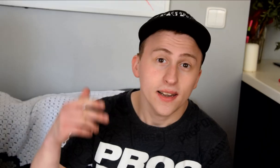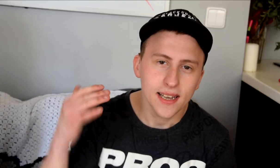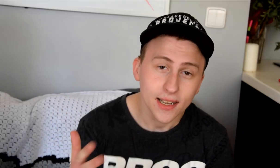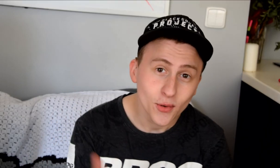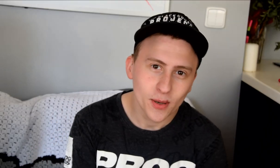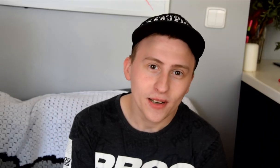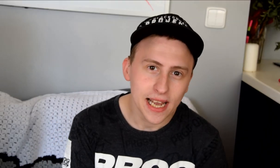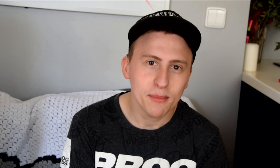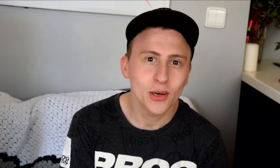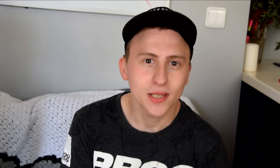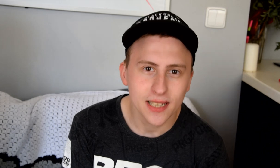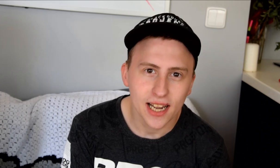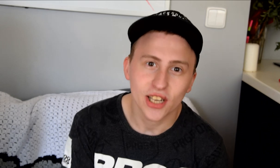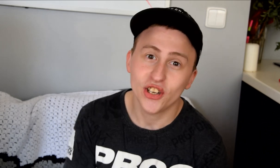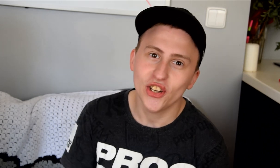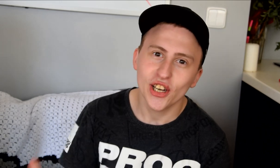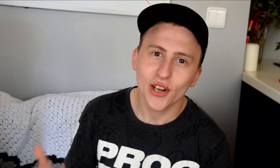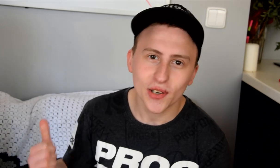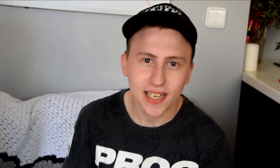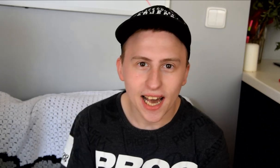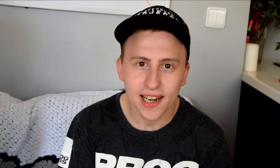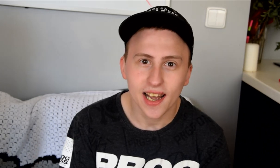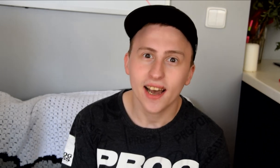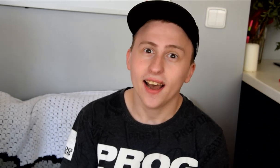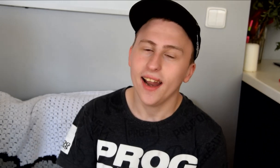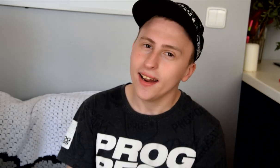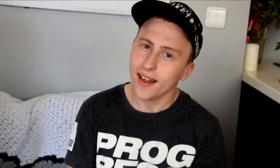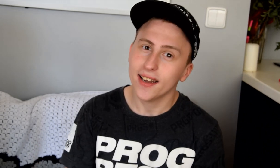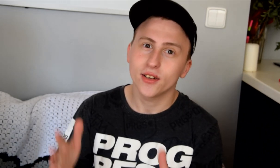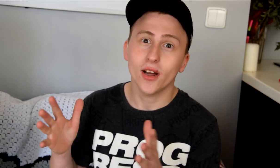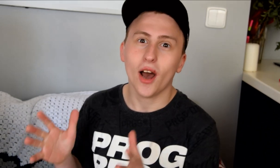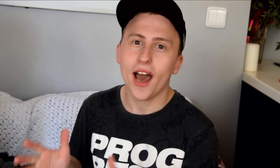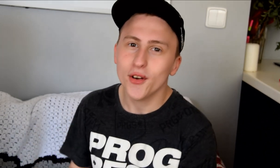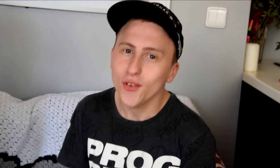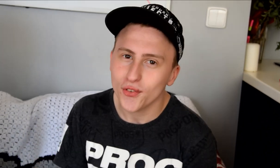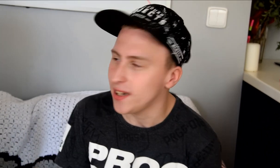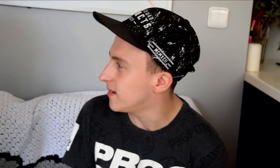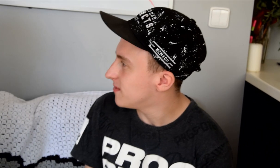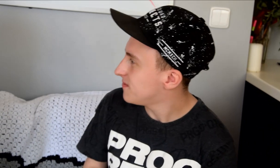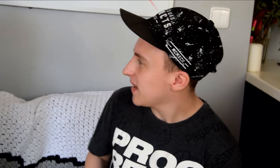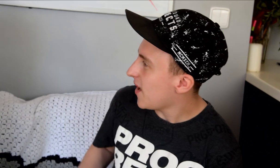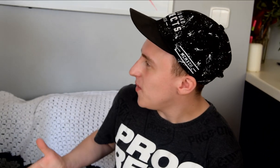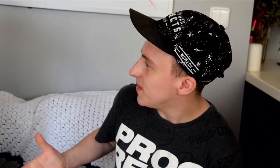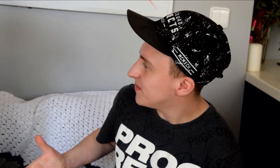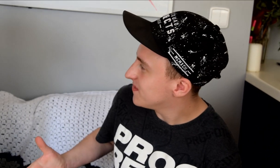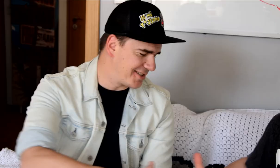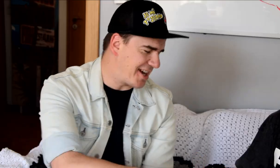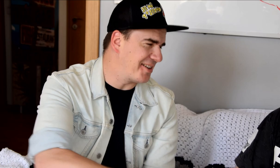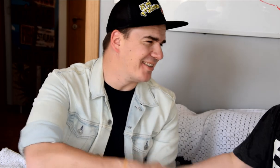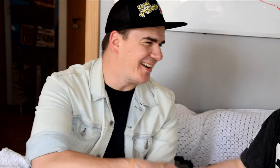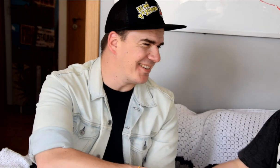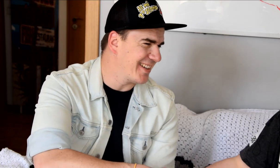Dneska tu přivítáme hosta DJ Rocktára, alias Adolfín. Ahoj. Čau, ahoj. Ahoj,